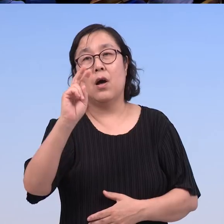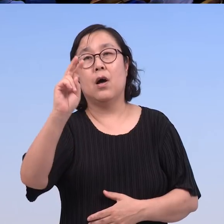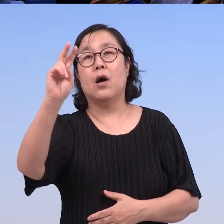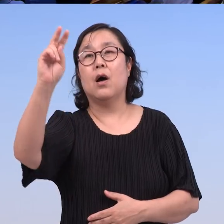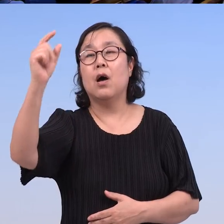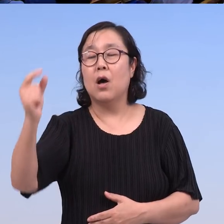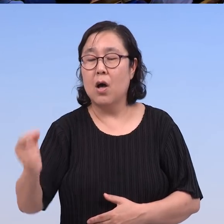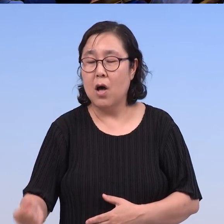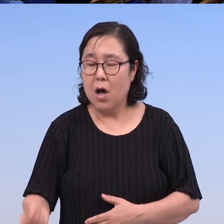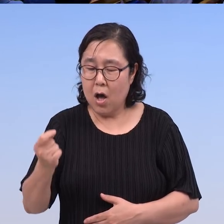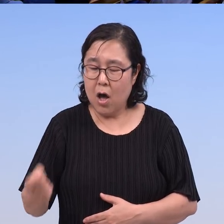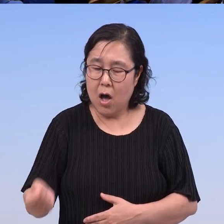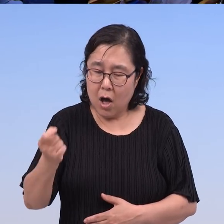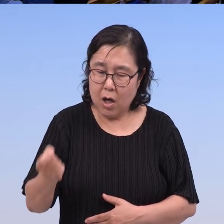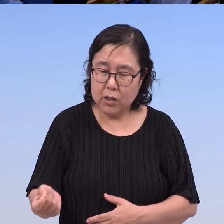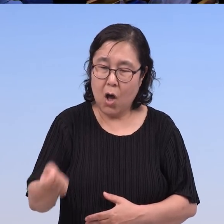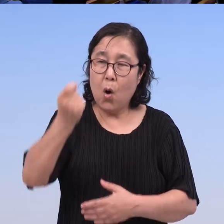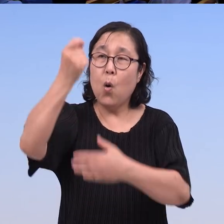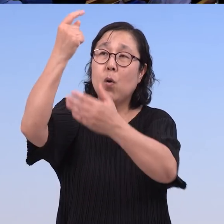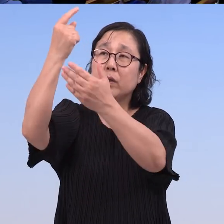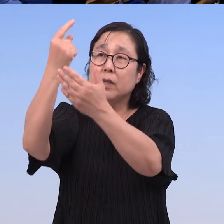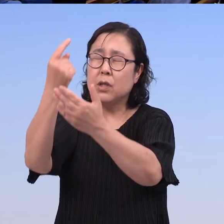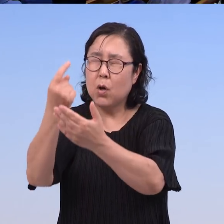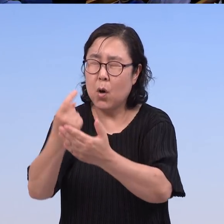어서 오시옵소서.